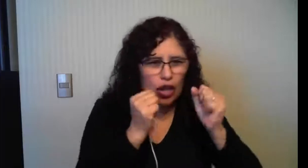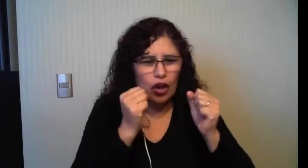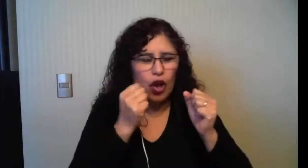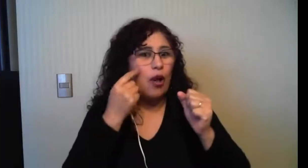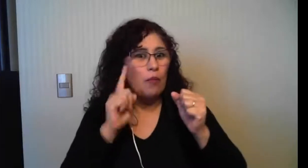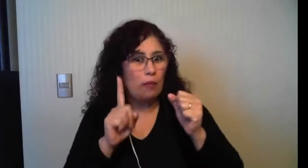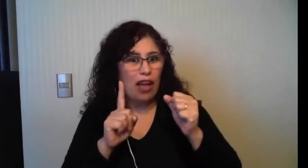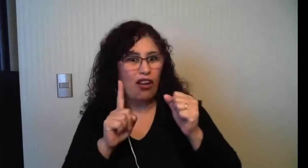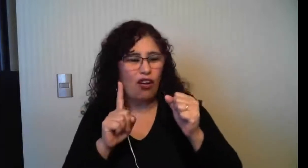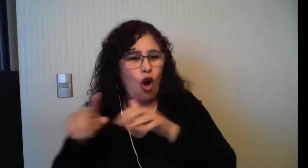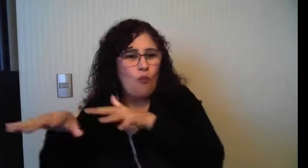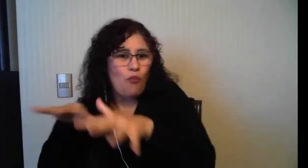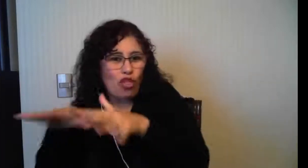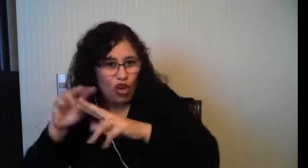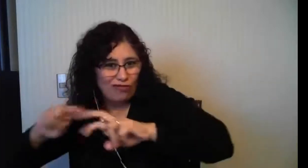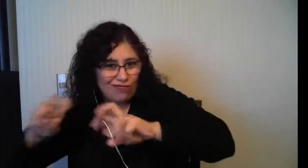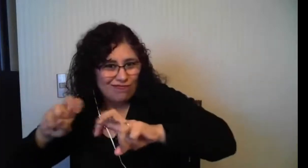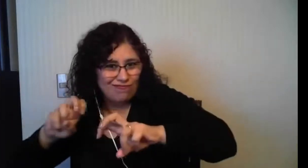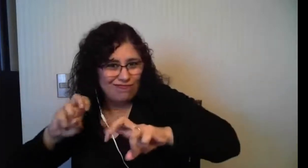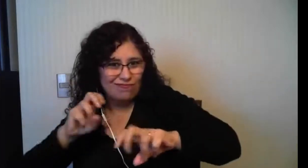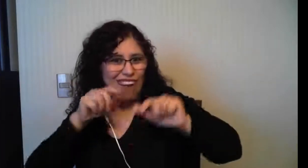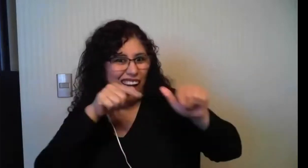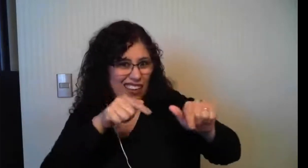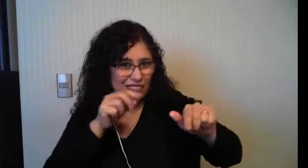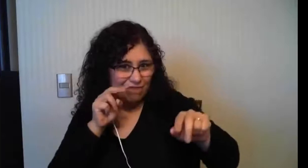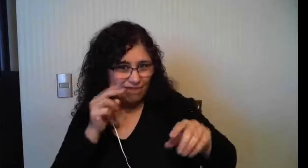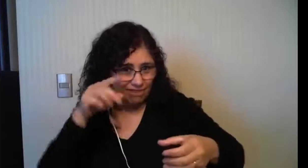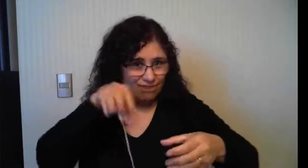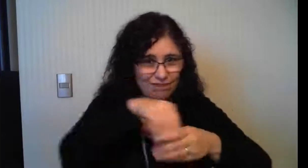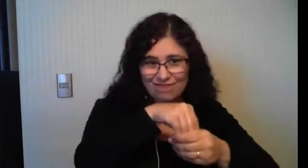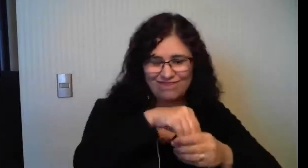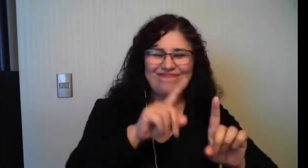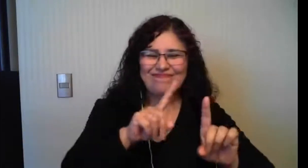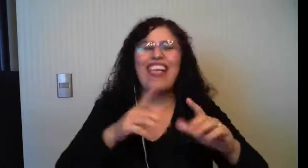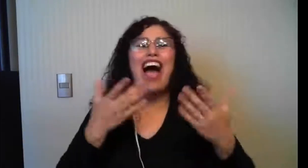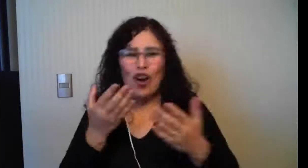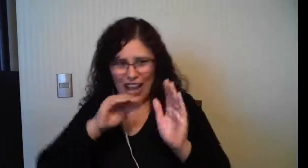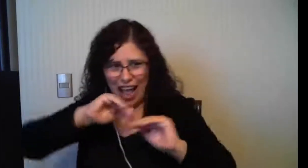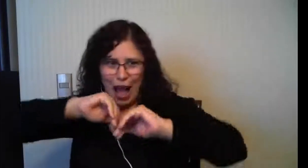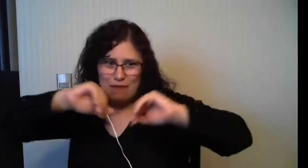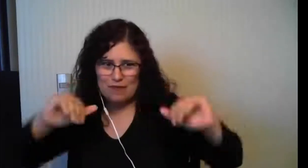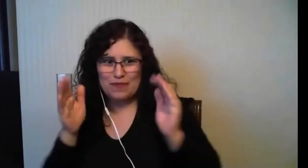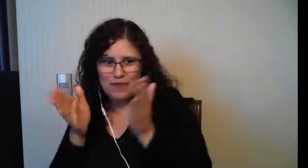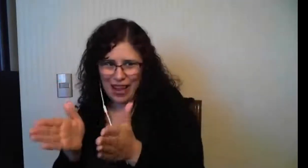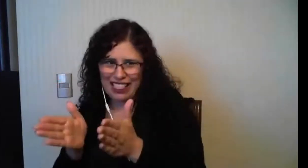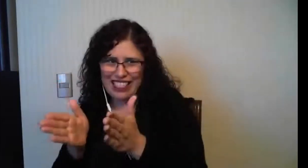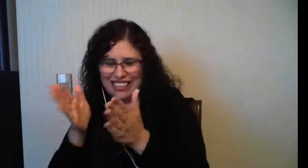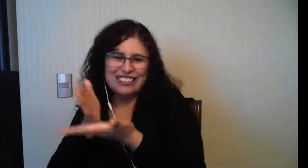el examen motor, ¿ya? Y la verdad es que lo omitimos porque es un tema importante que merece una cátedra aparte, ¿ya?